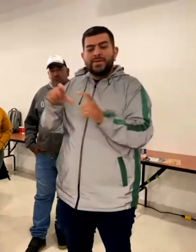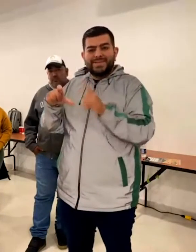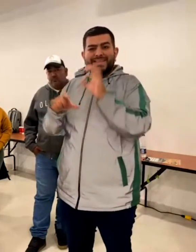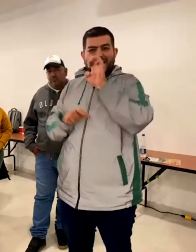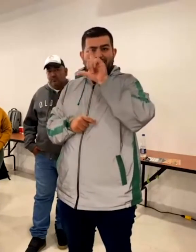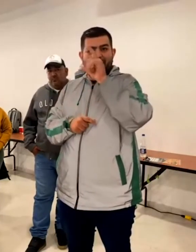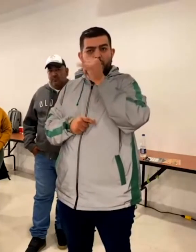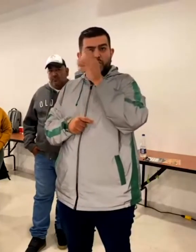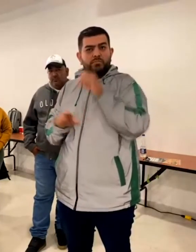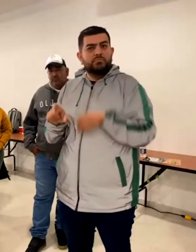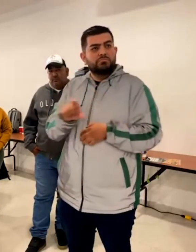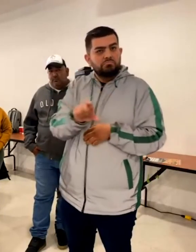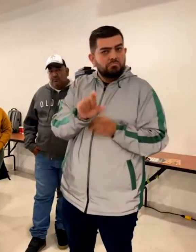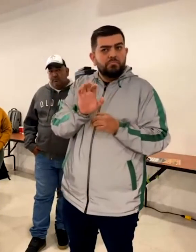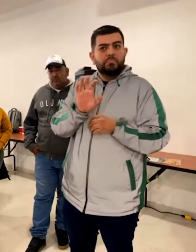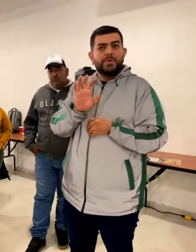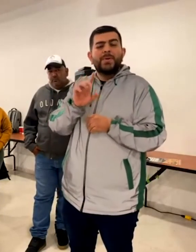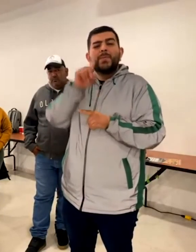mi